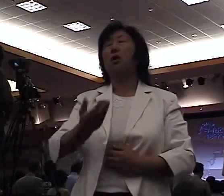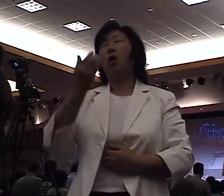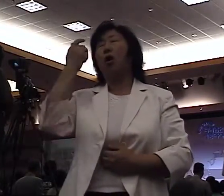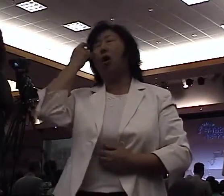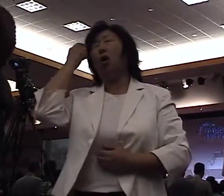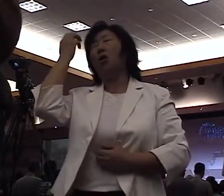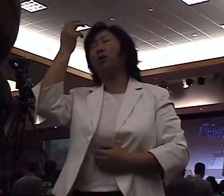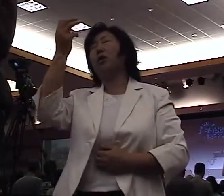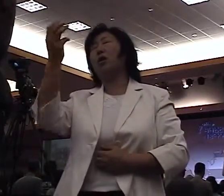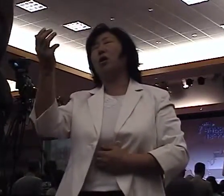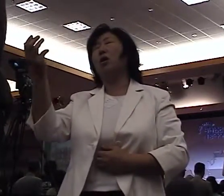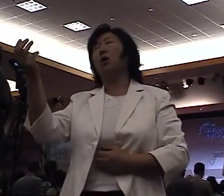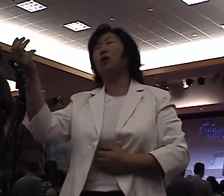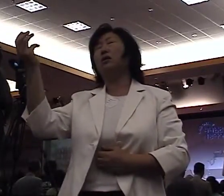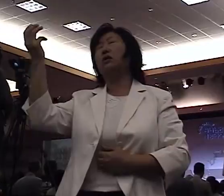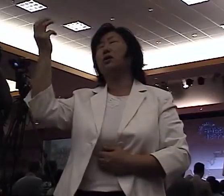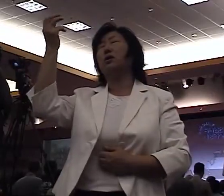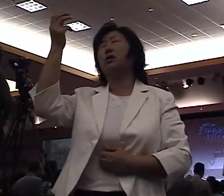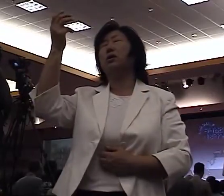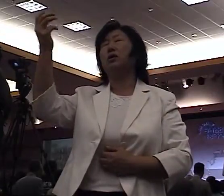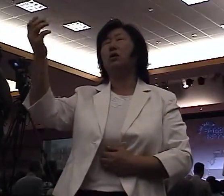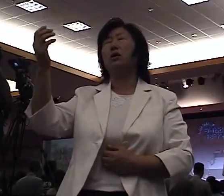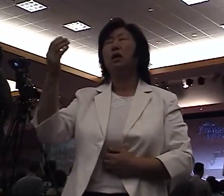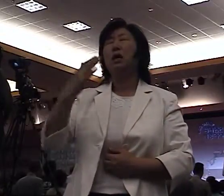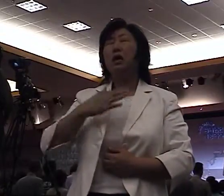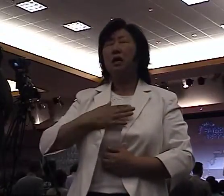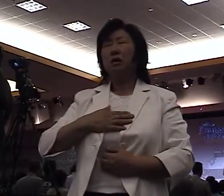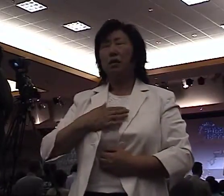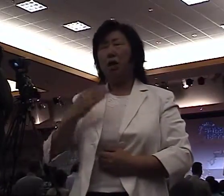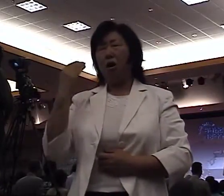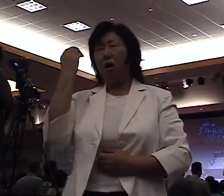살아계신 성령님